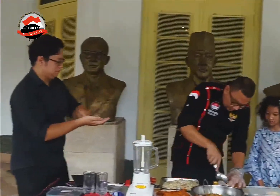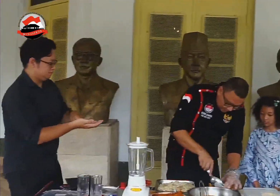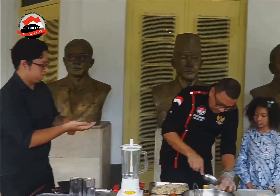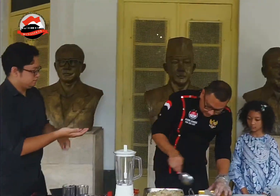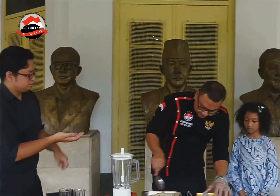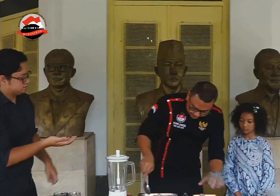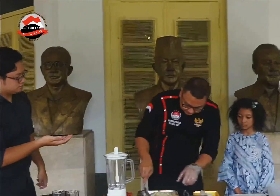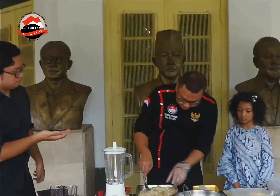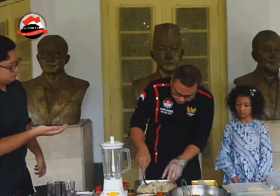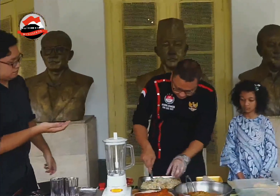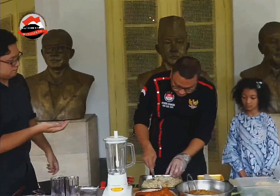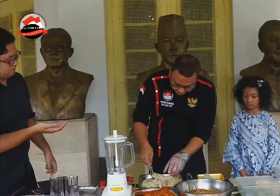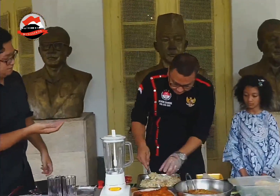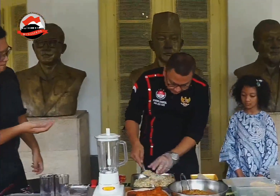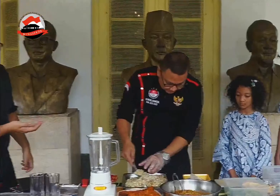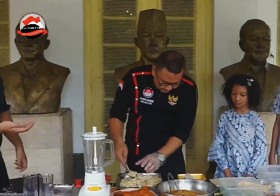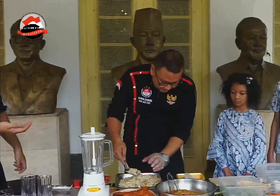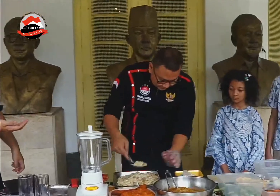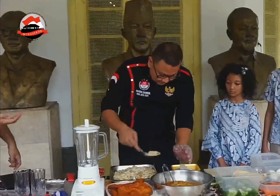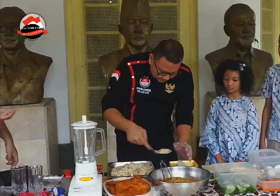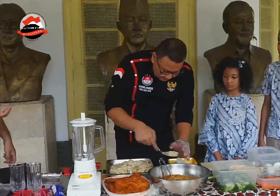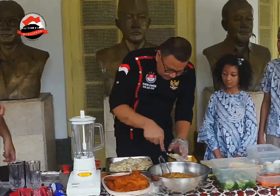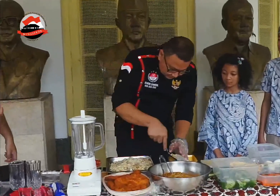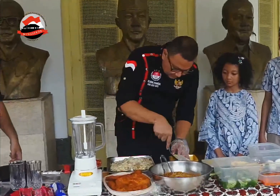Nasi gorengnya.